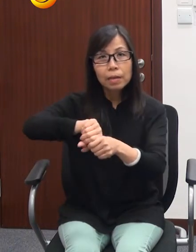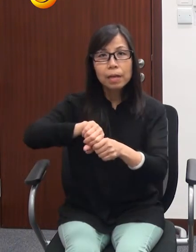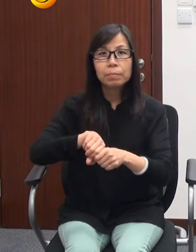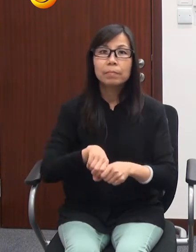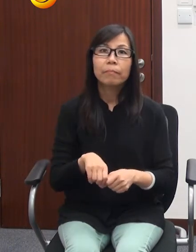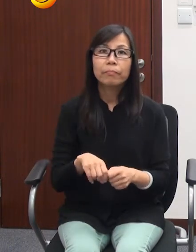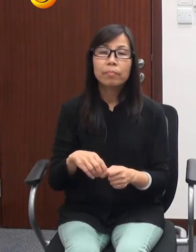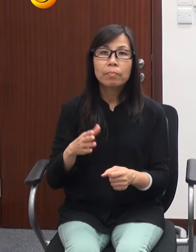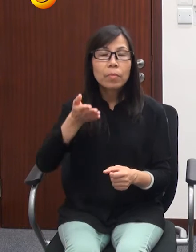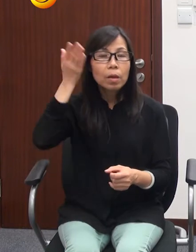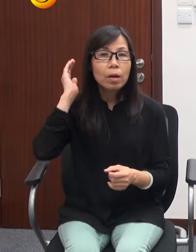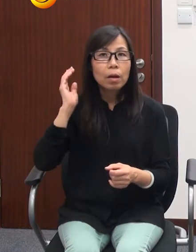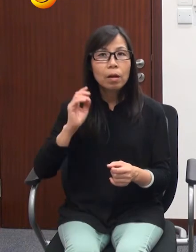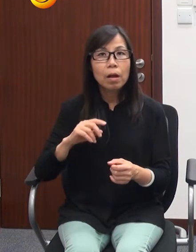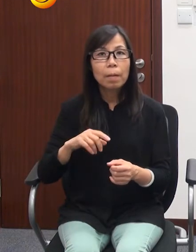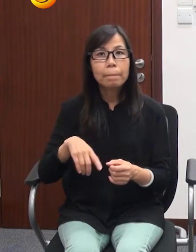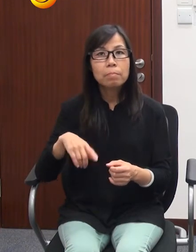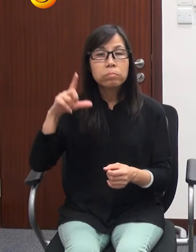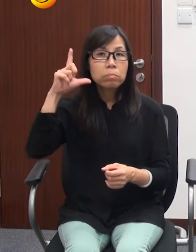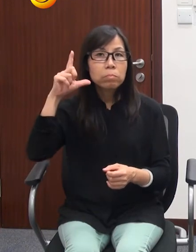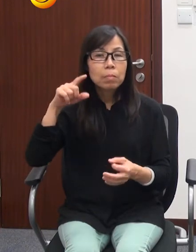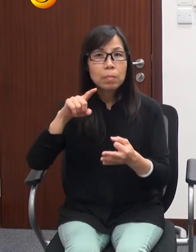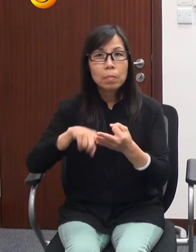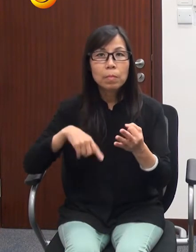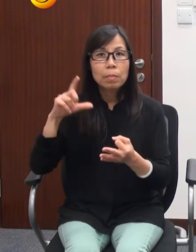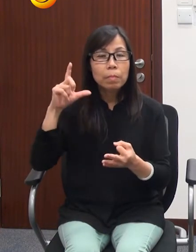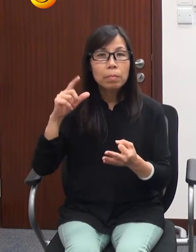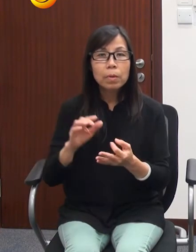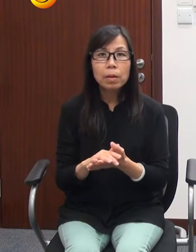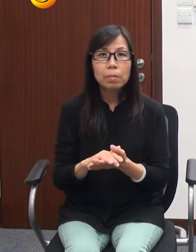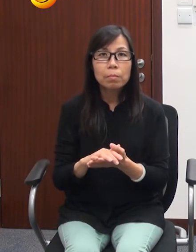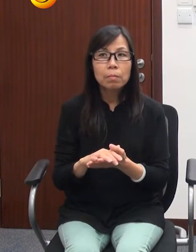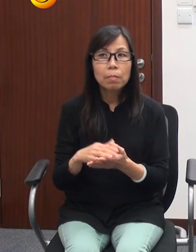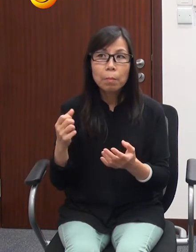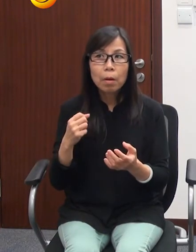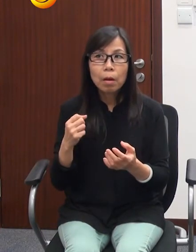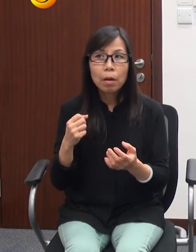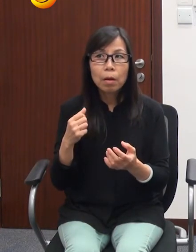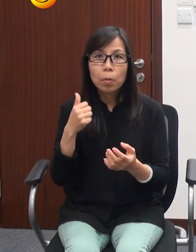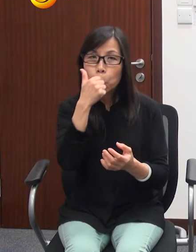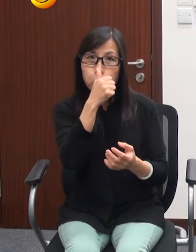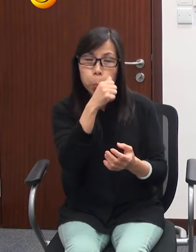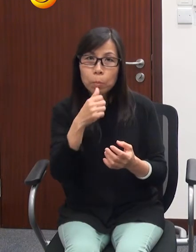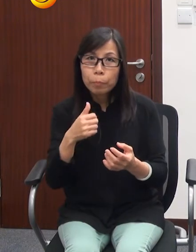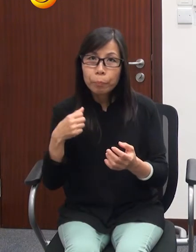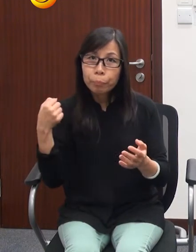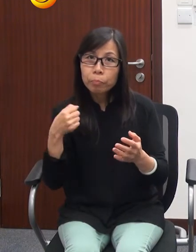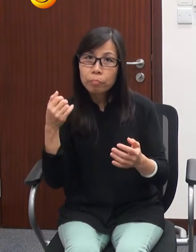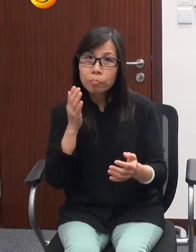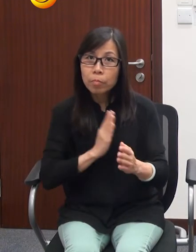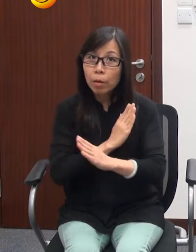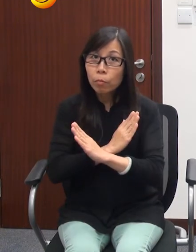事啊？ 阿李輝啊， 李輝邊位先？打功夫嗰、那個？ 我都以為係打功夫嗰、那個，咦？原來係依一